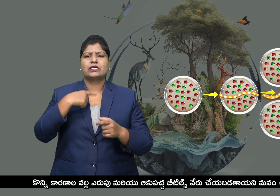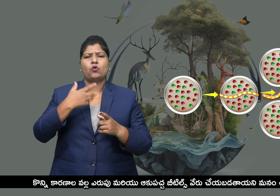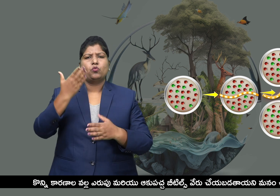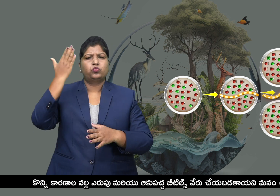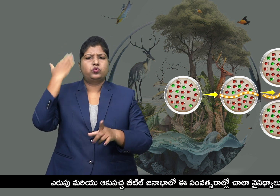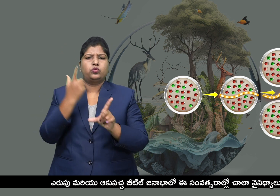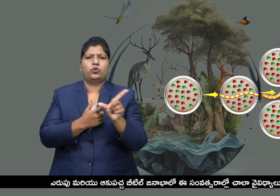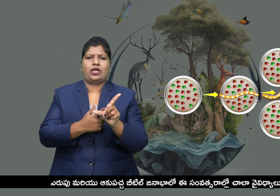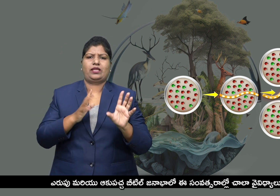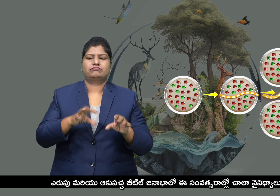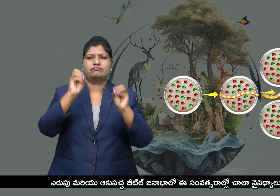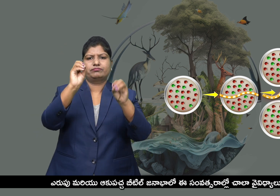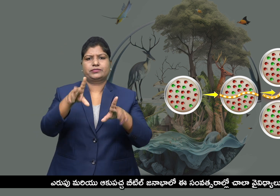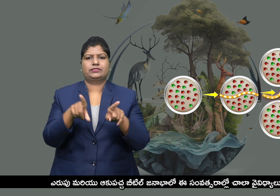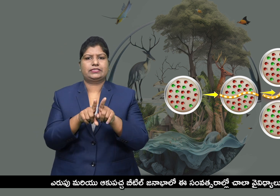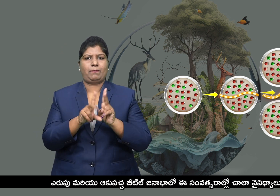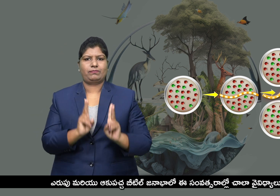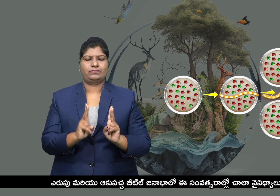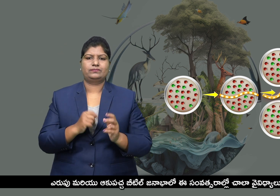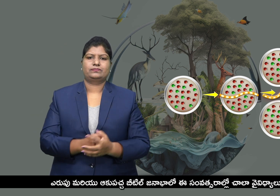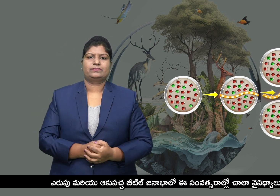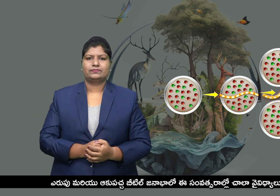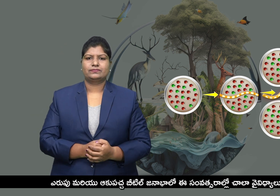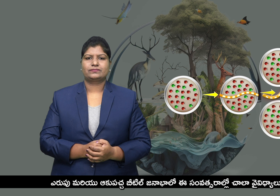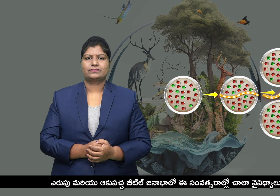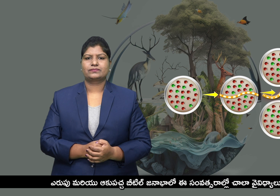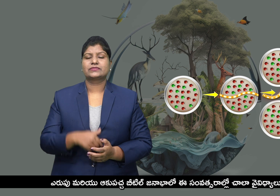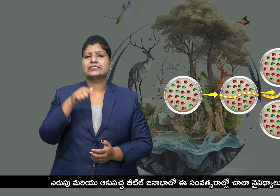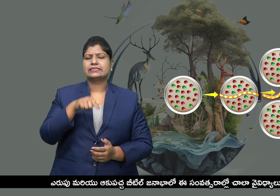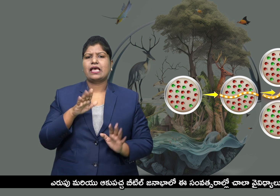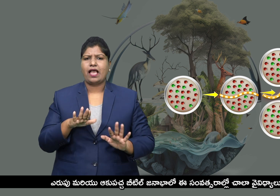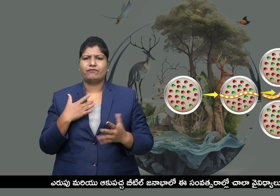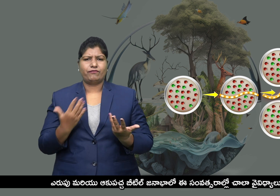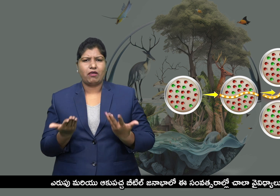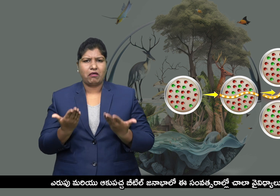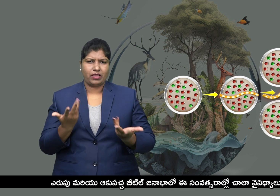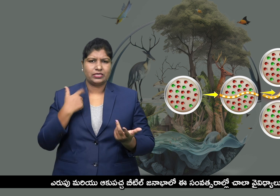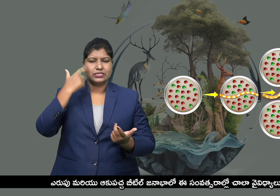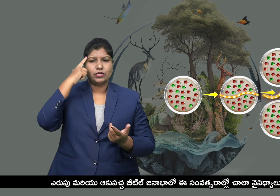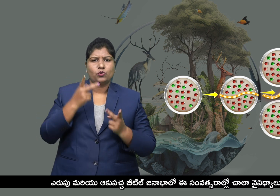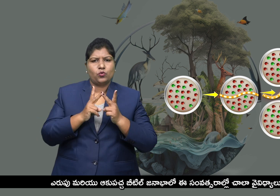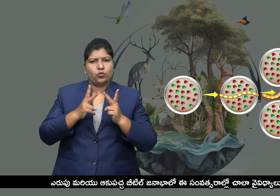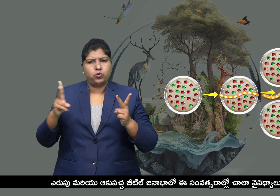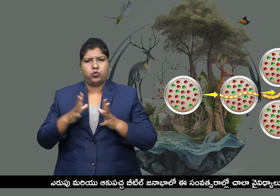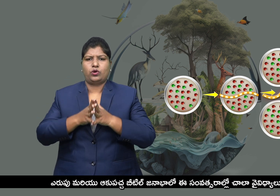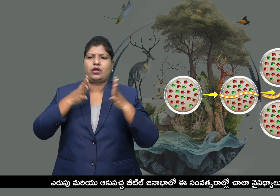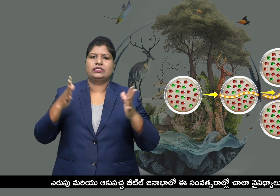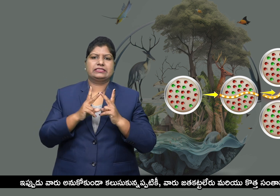ఊహించుకుందాం. ఎరుపు మరియు ఆకుపచ్చ బీటల్ జనాభాలో ఈ సంవత్సరాల్లో చాలా వైవిధ్యాలు ఉండవచ్చు.